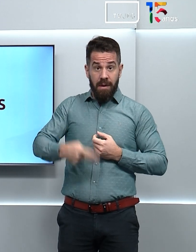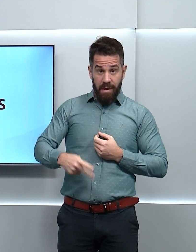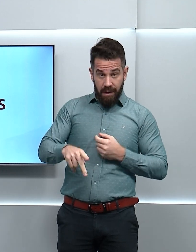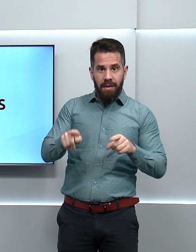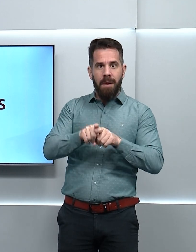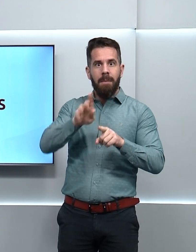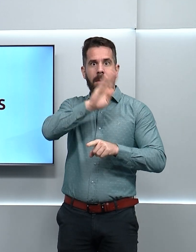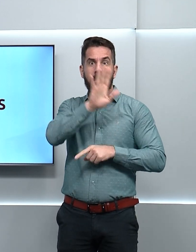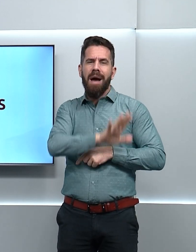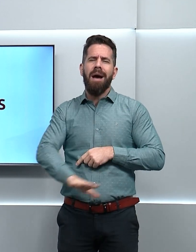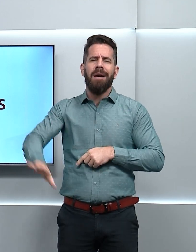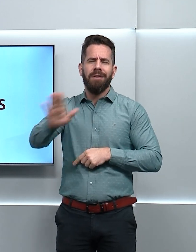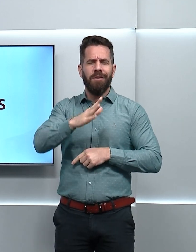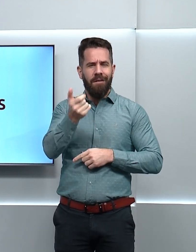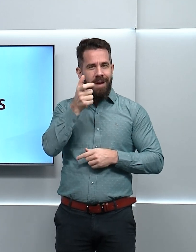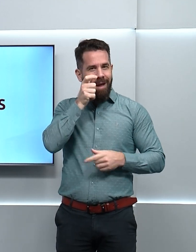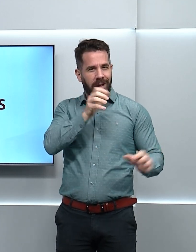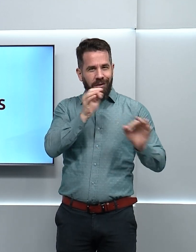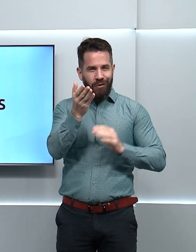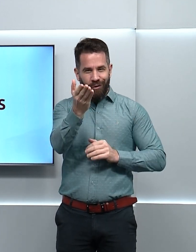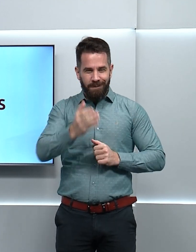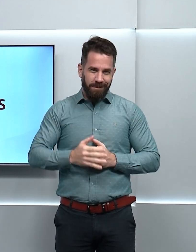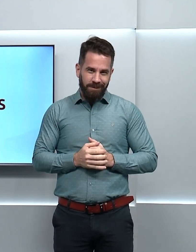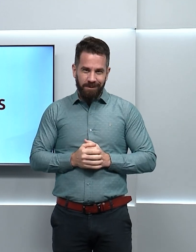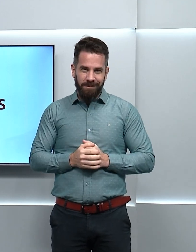o Conexões já está no ar.